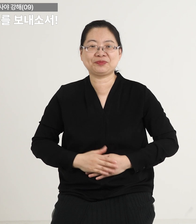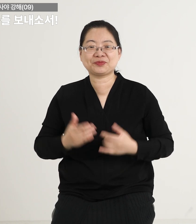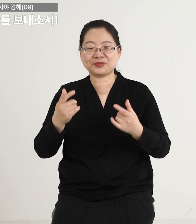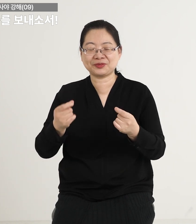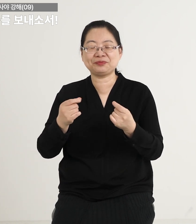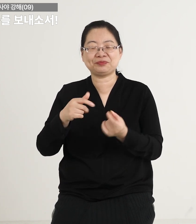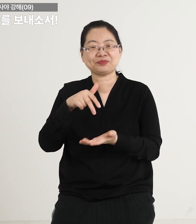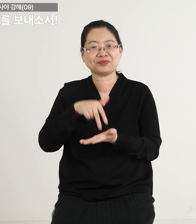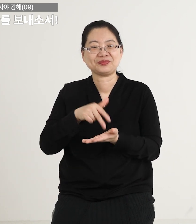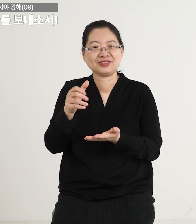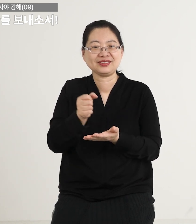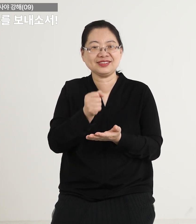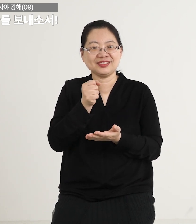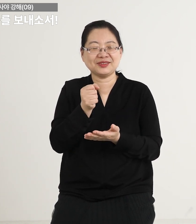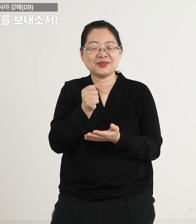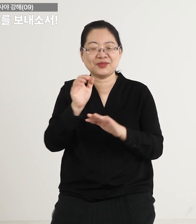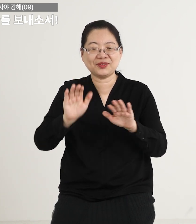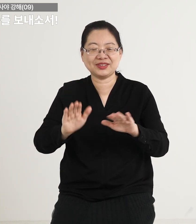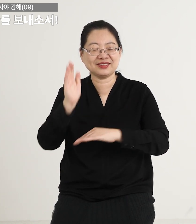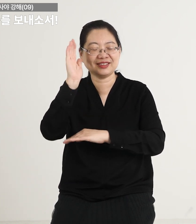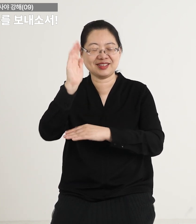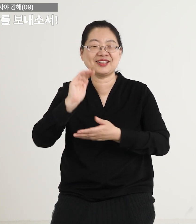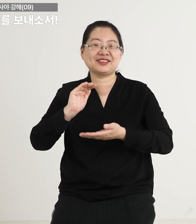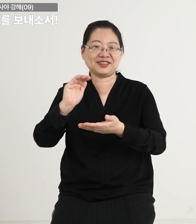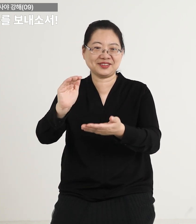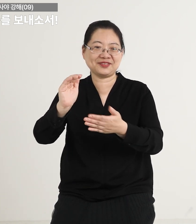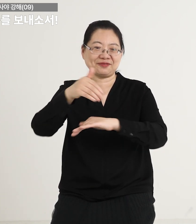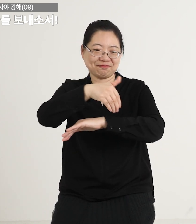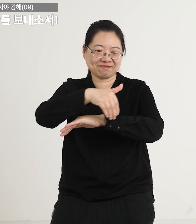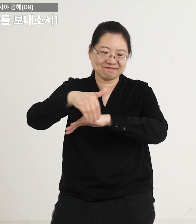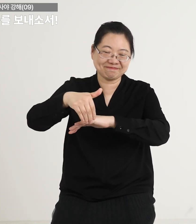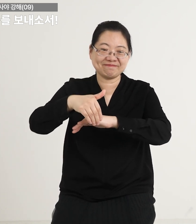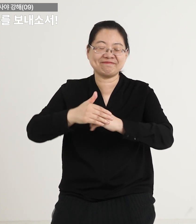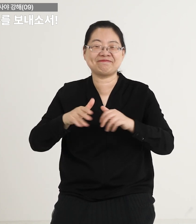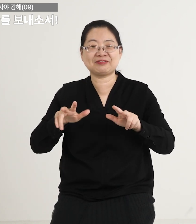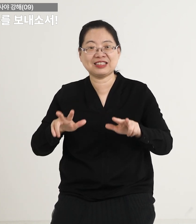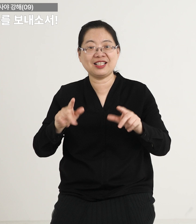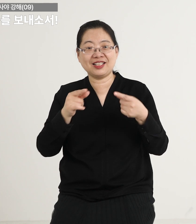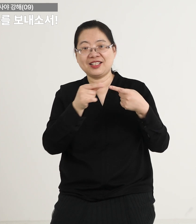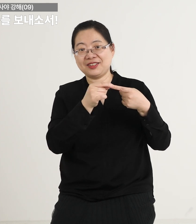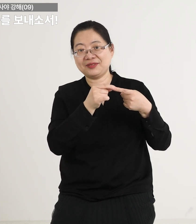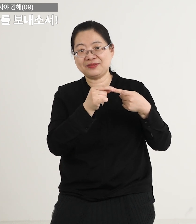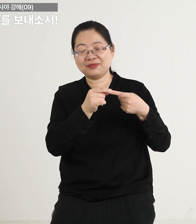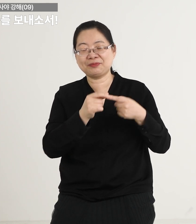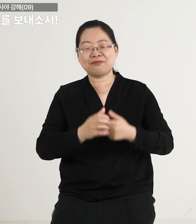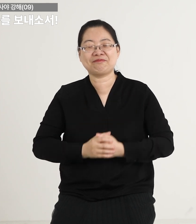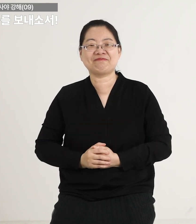오늘 말씀이 좀 나누어질 겁니다. 자, 그러면 이제 첫 번째